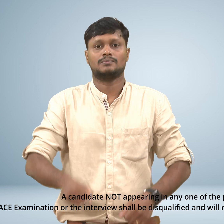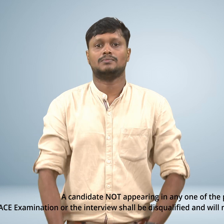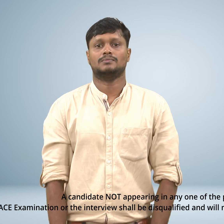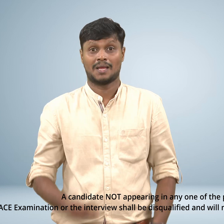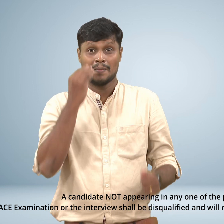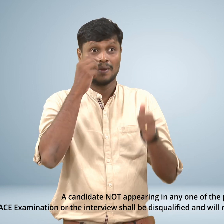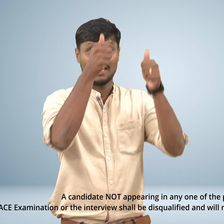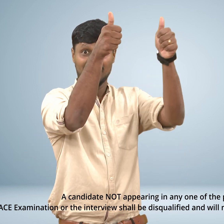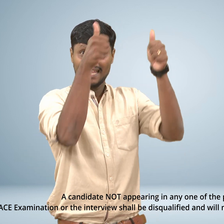പബ്ലിഷ് ചെയ്യുക.